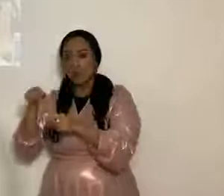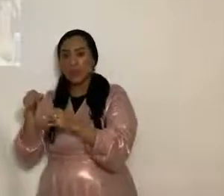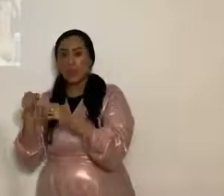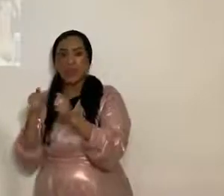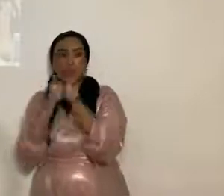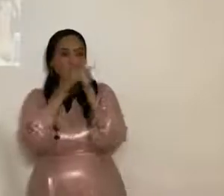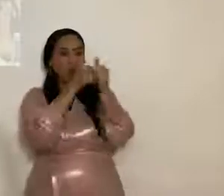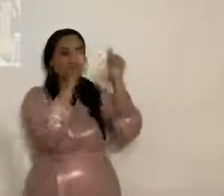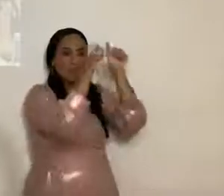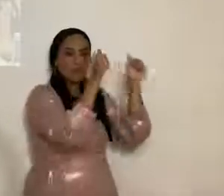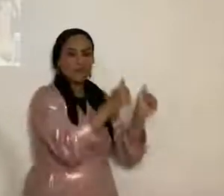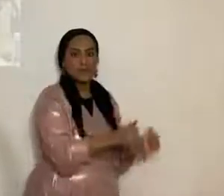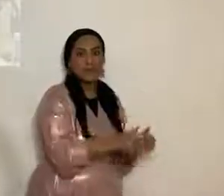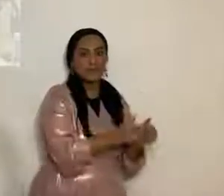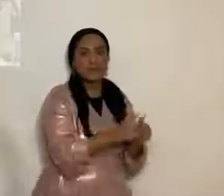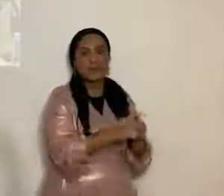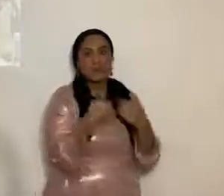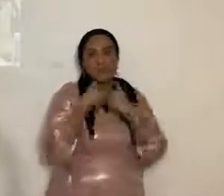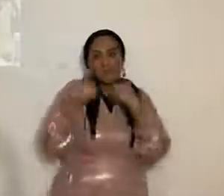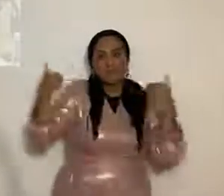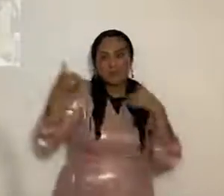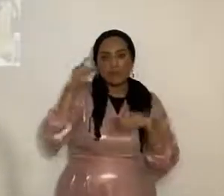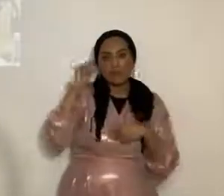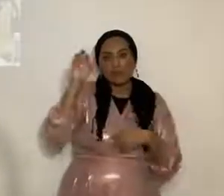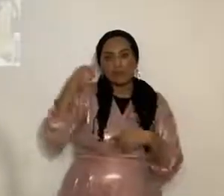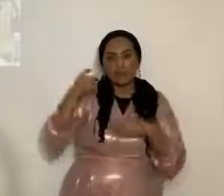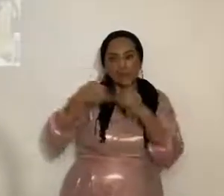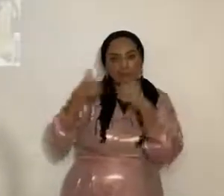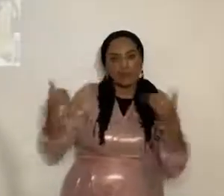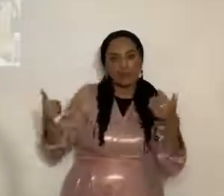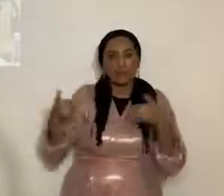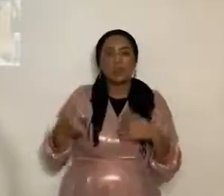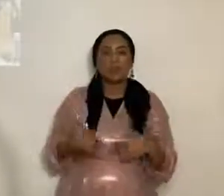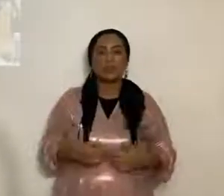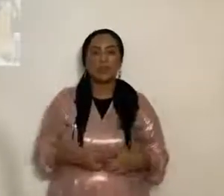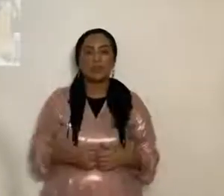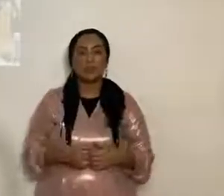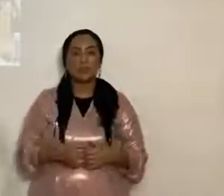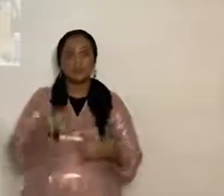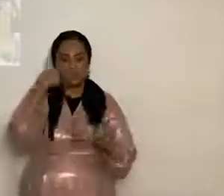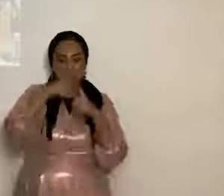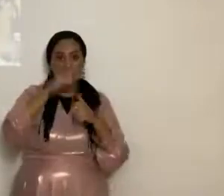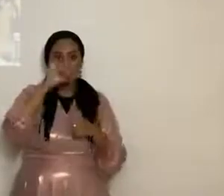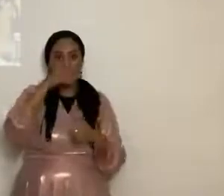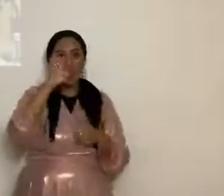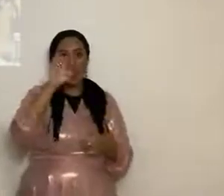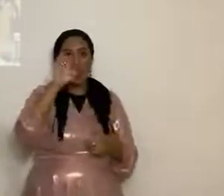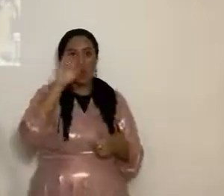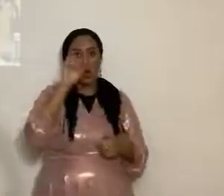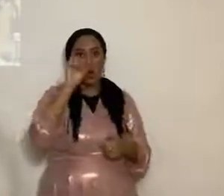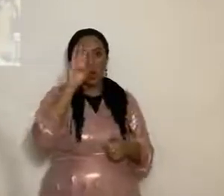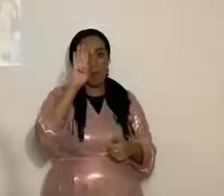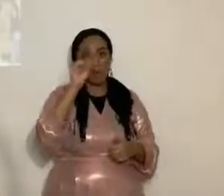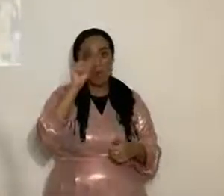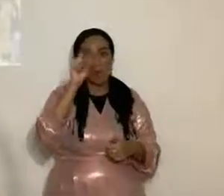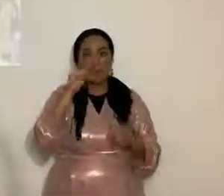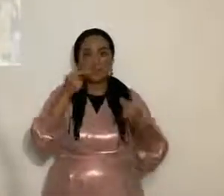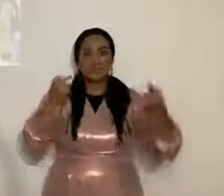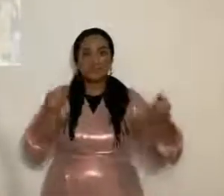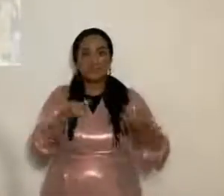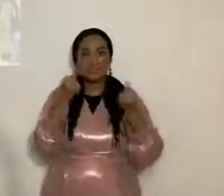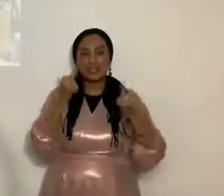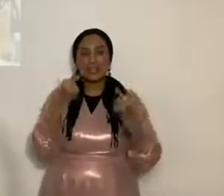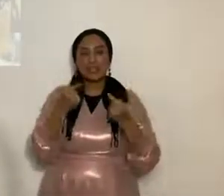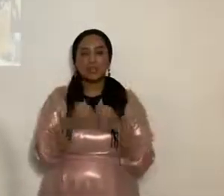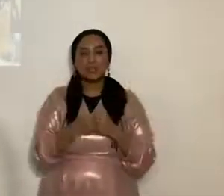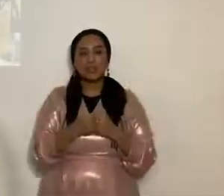Jeroboam, así alejándose de la Torá, apartándose. Acuérdense que Jeroboam hizo el pecado, separó a